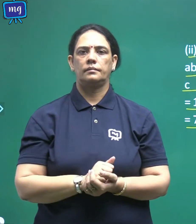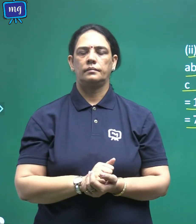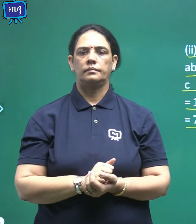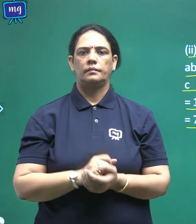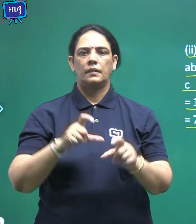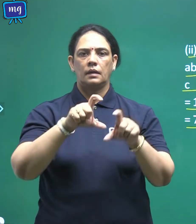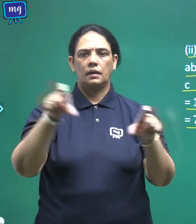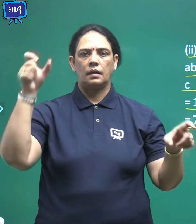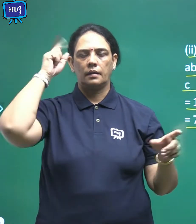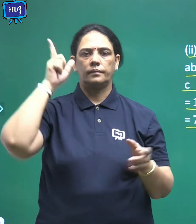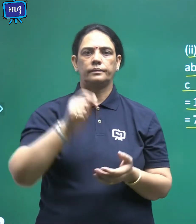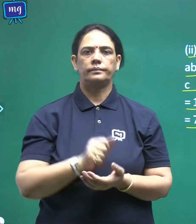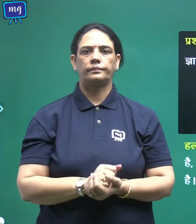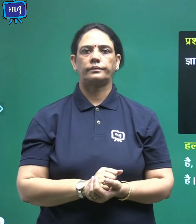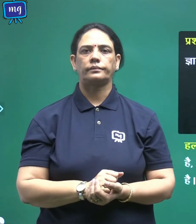समझ आ गया।